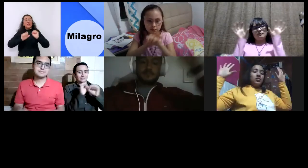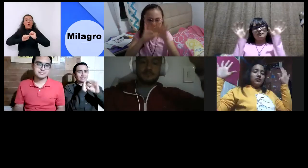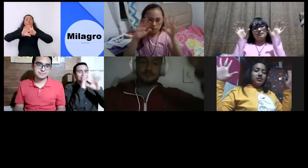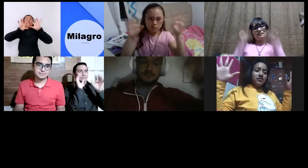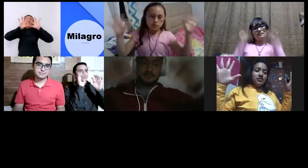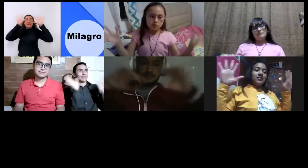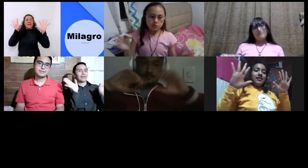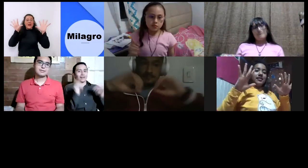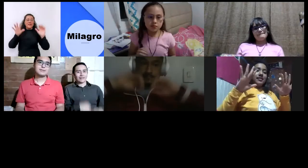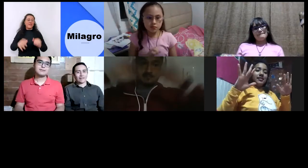maravilloso, milagro.